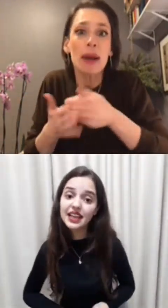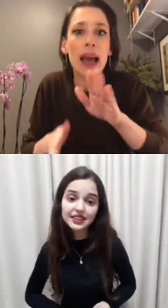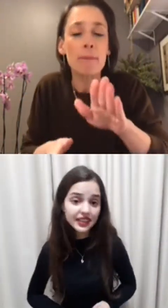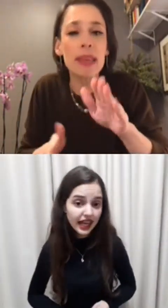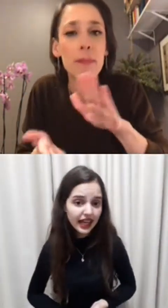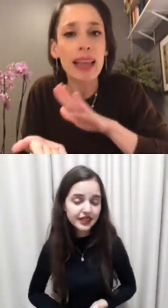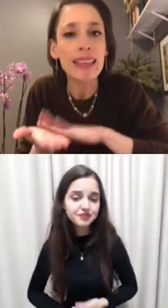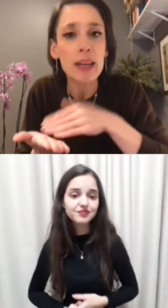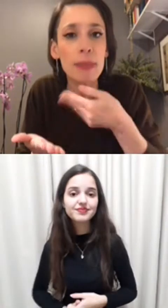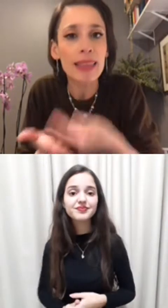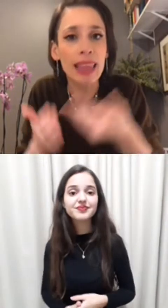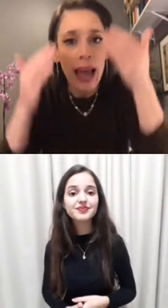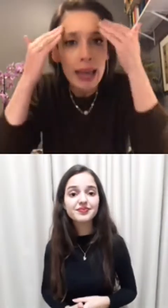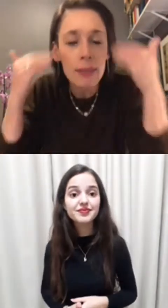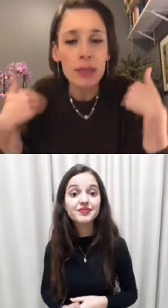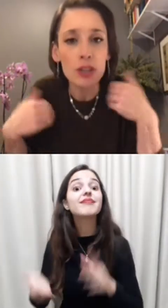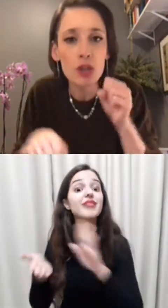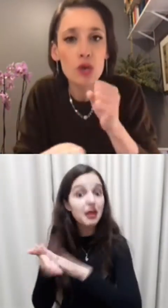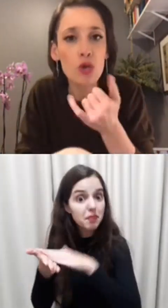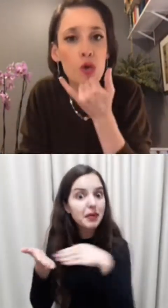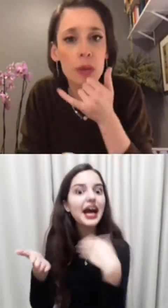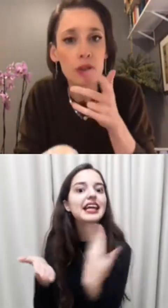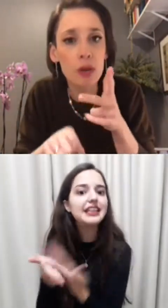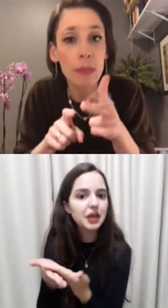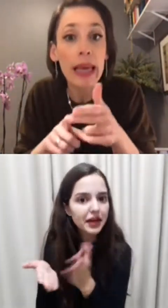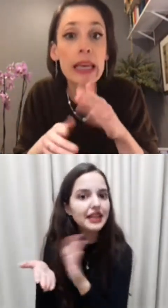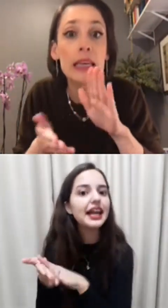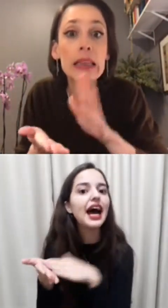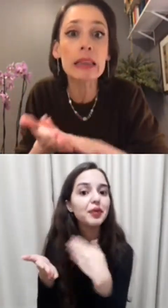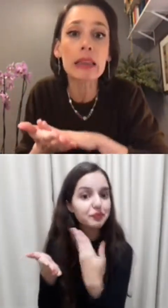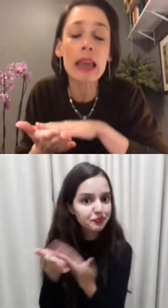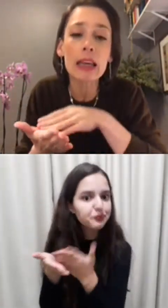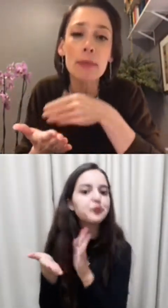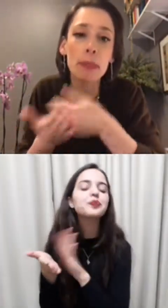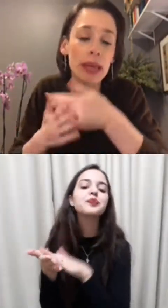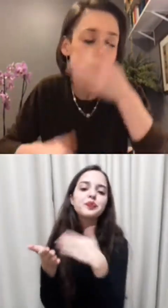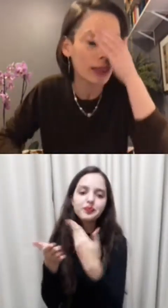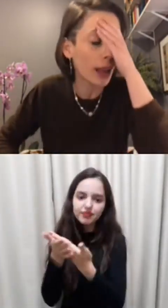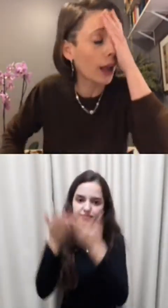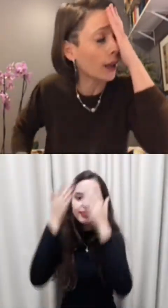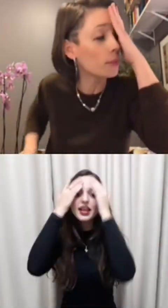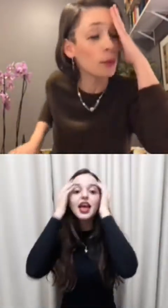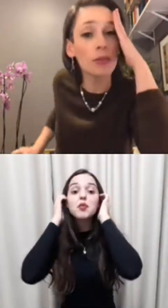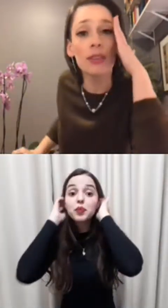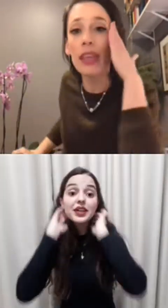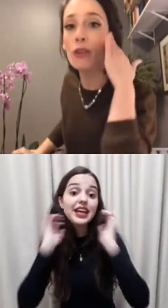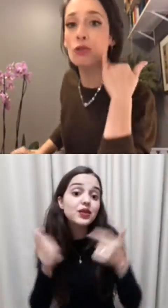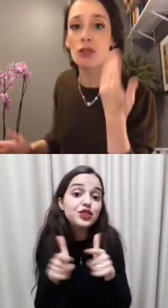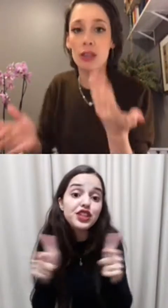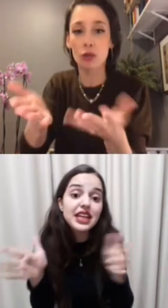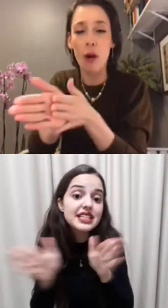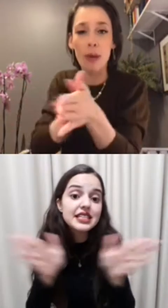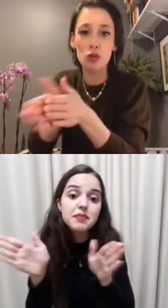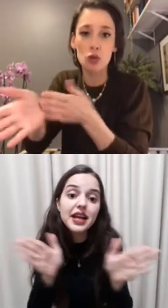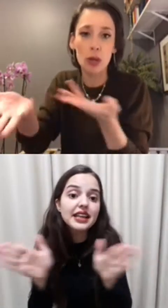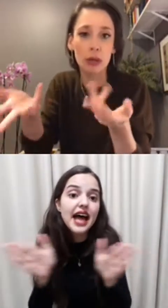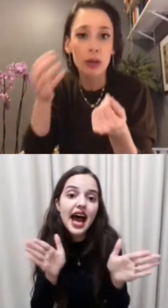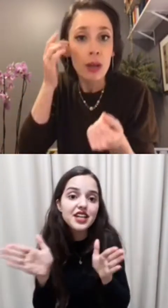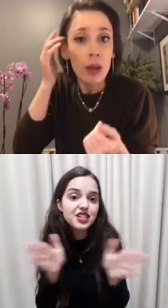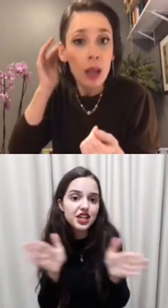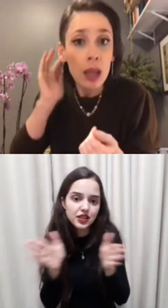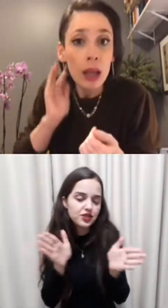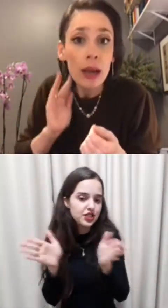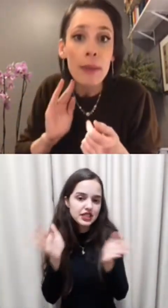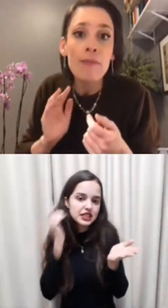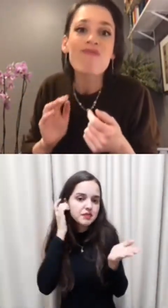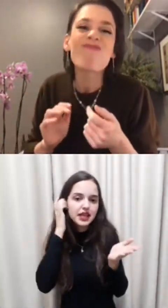do lado Gabi, para dele interpretar, Gabi, desculpa para te cortar. interpretar, Interpretar, meu porque Deus do não céu, tinha que eu quase não